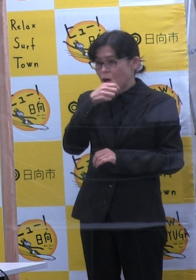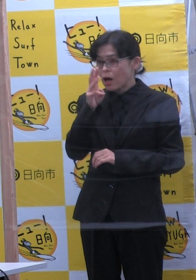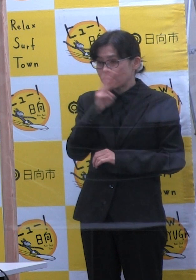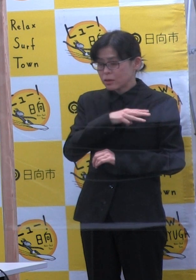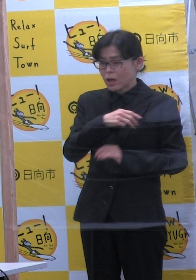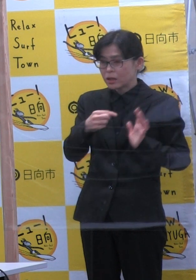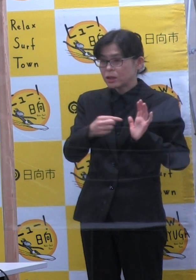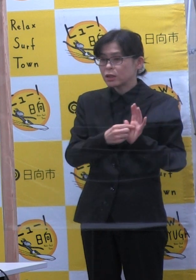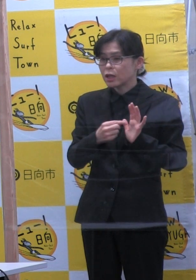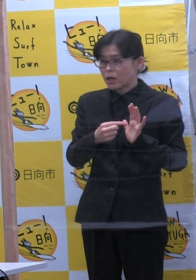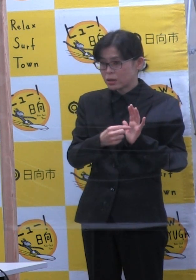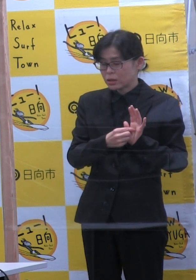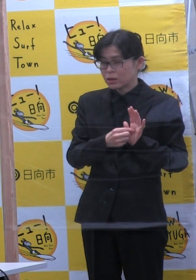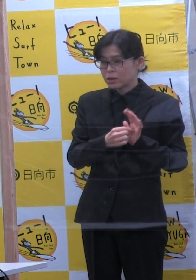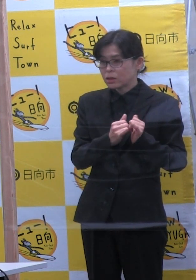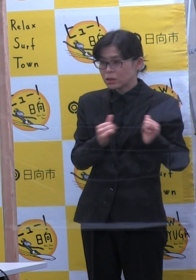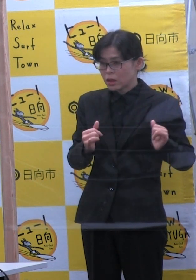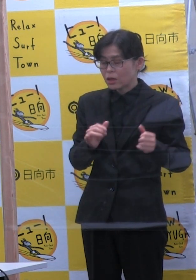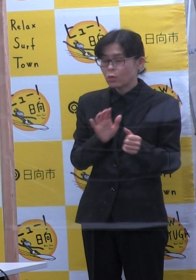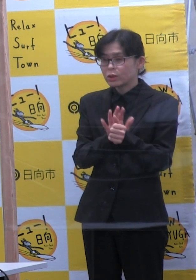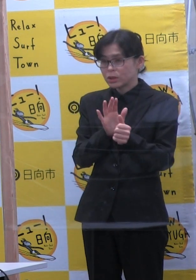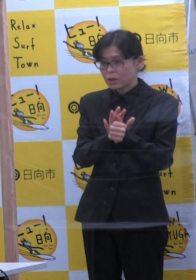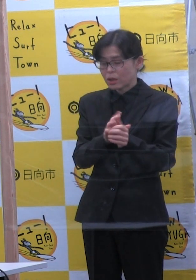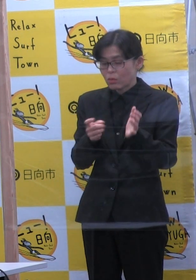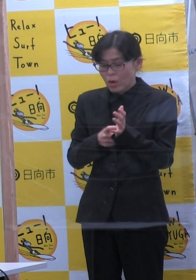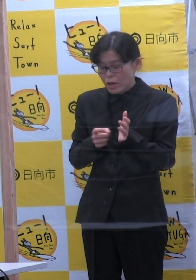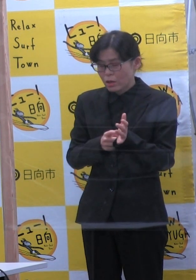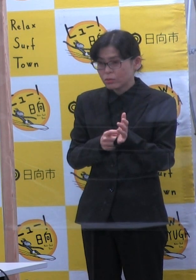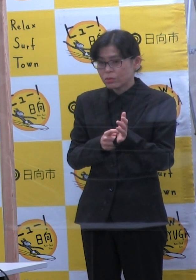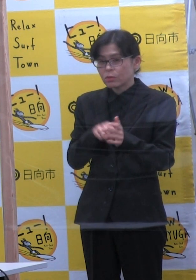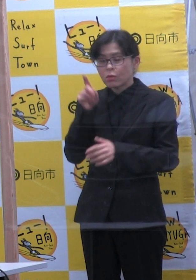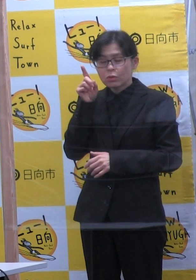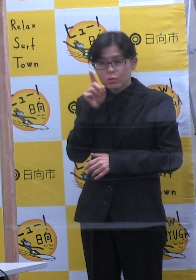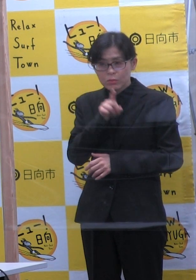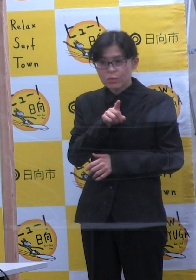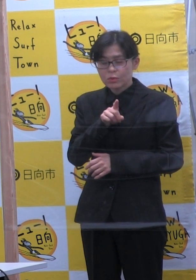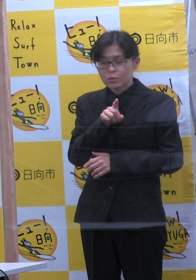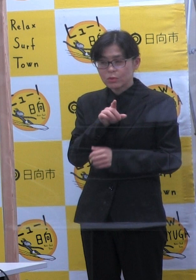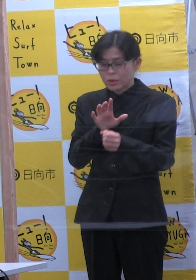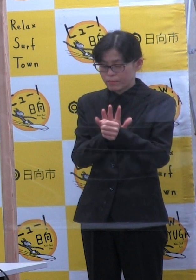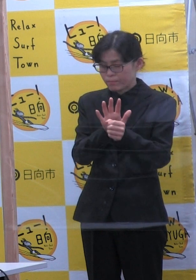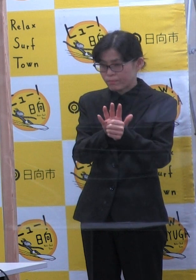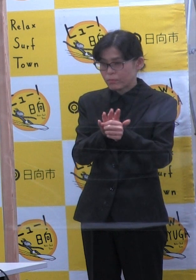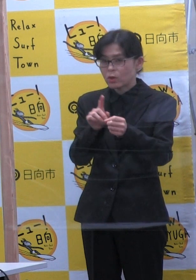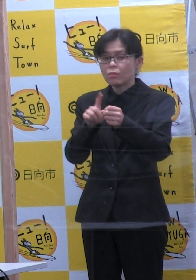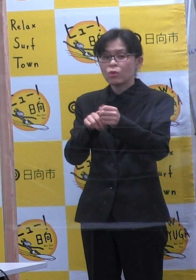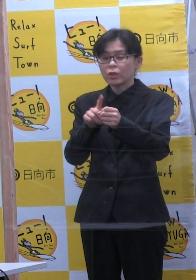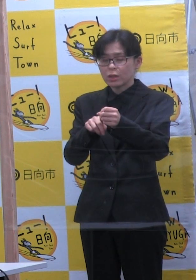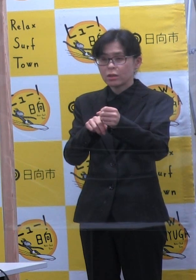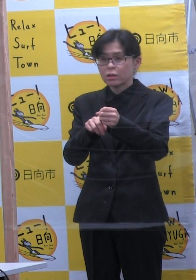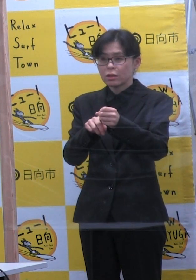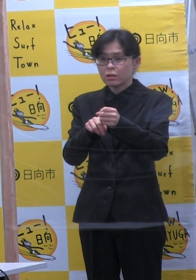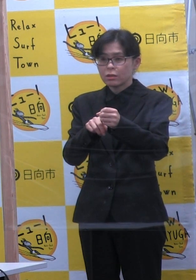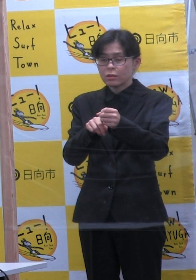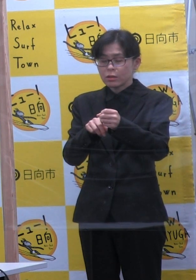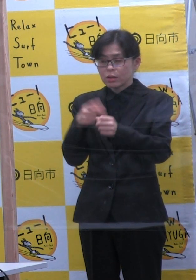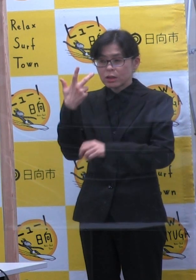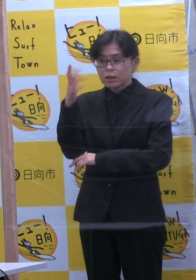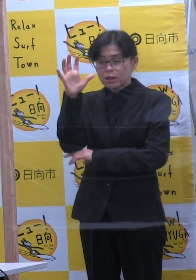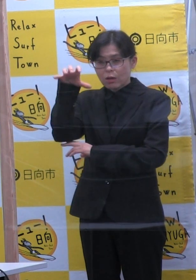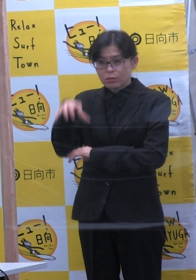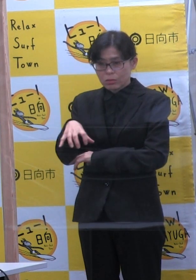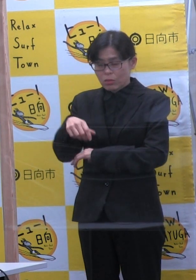犯罪被害者等への支援が迅速かつ円滑に行われることを目的に、市役所内